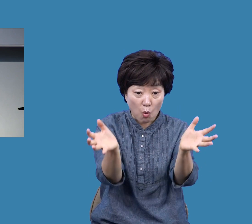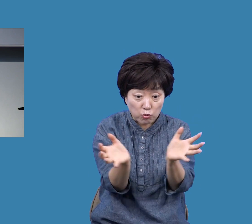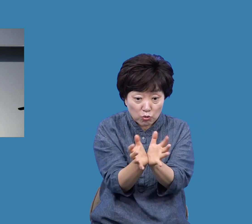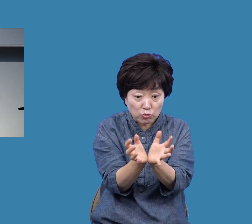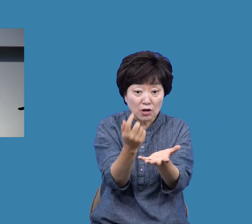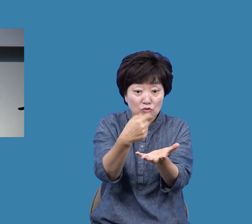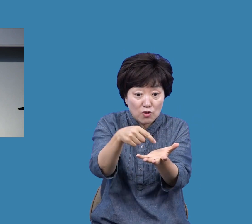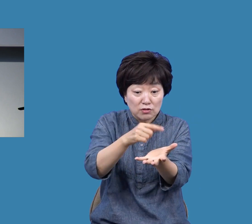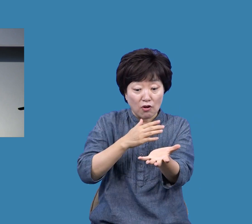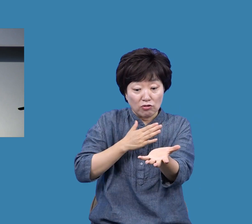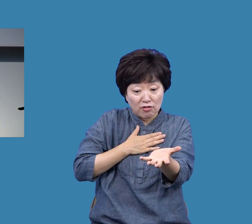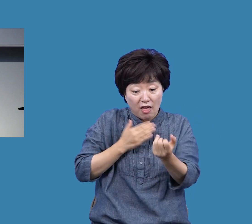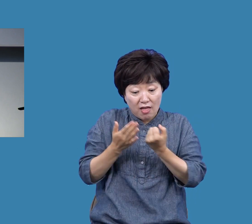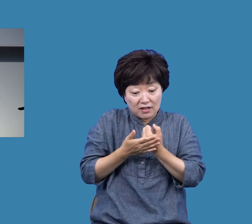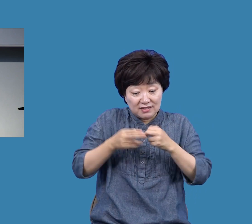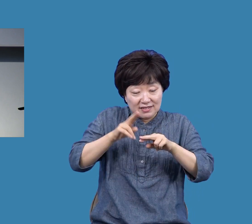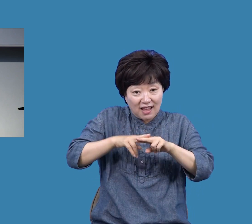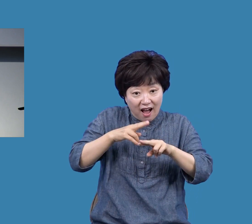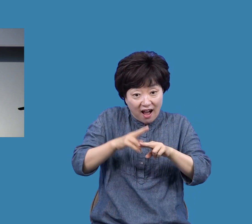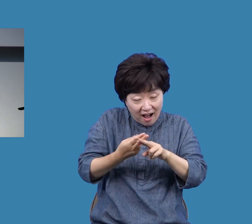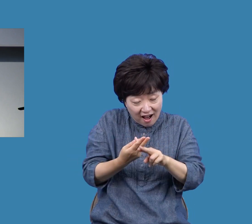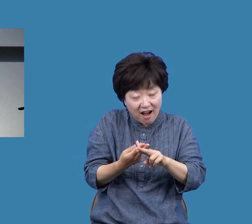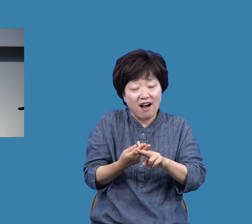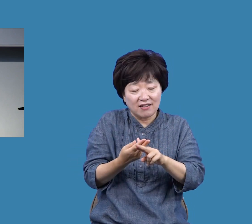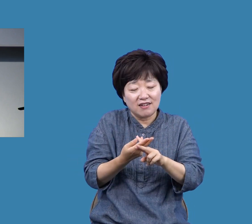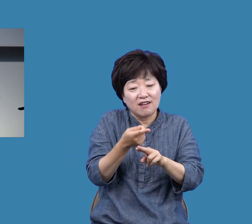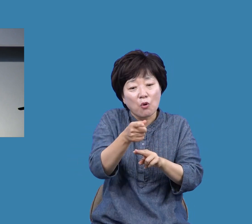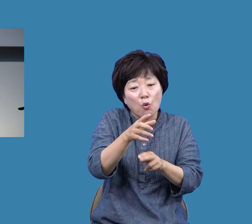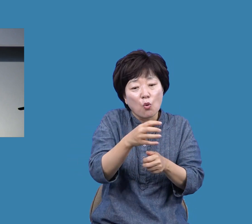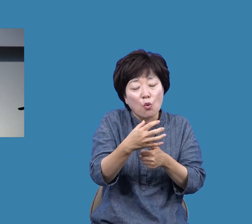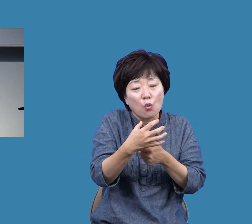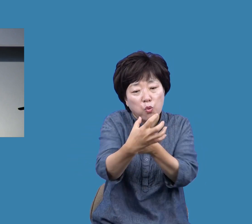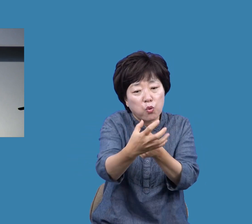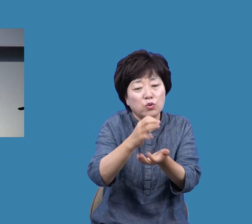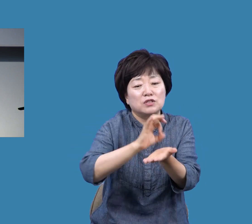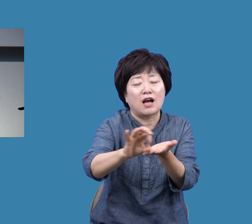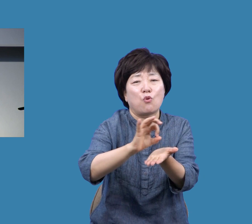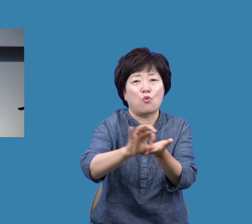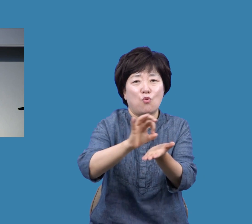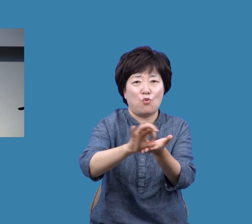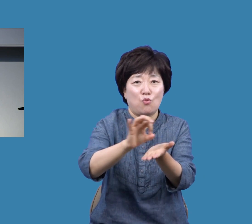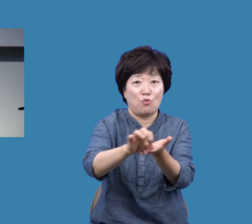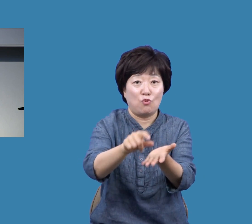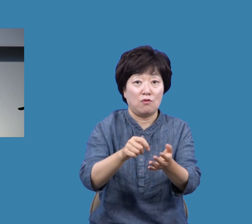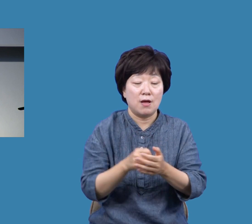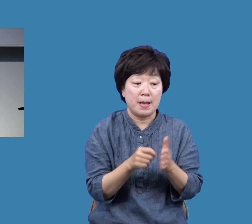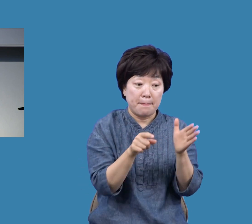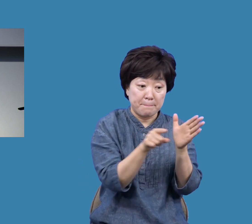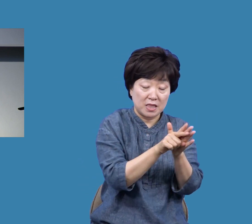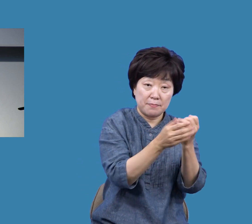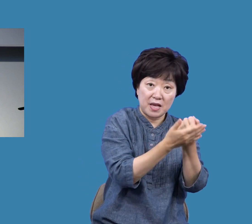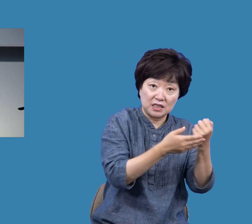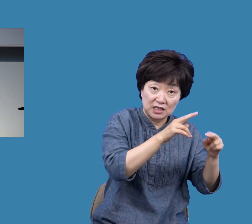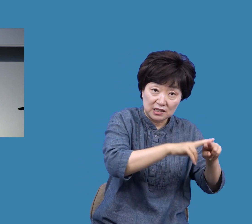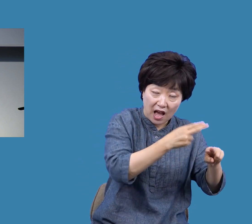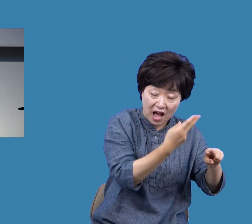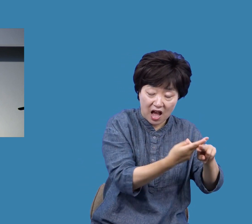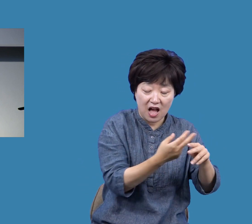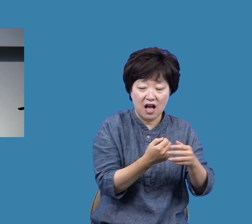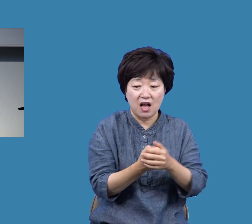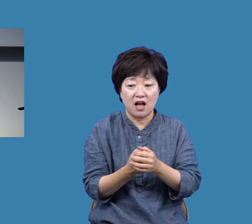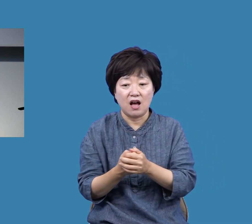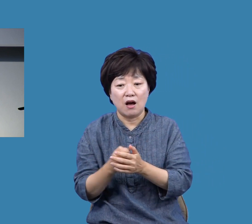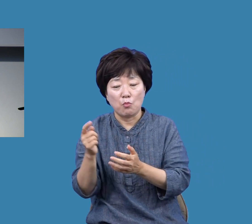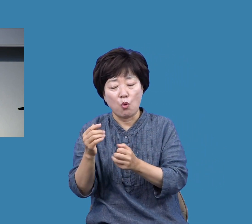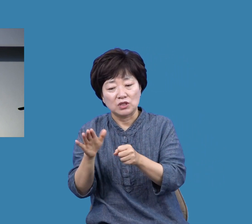또는 여러분에게 어떤 뭐 예언의 은사가 있든지 섬기는 은사가 있든지 뭐 아니면 믿음의 은사가 있든지 어떤 은사든지 여러분에게 은사가